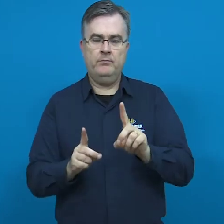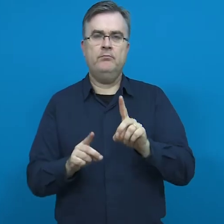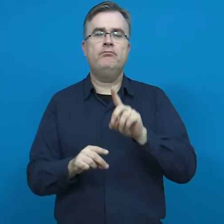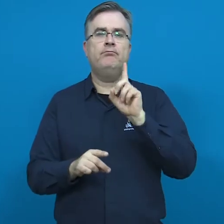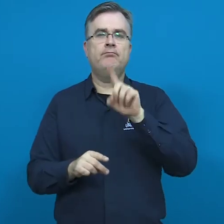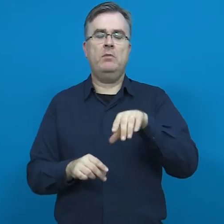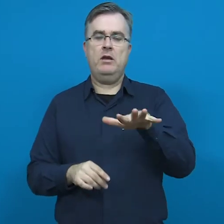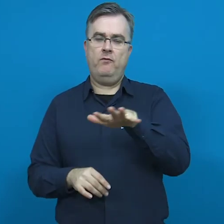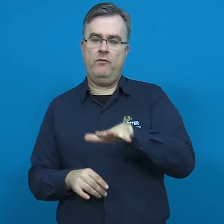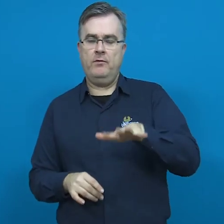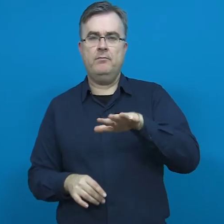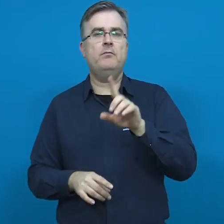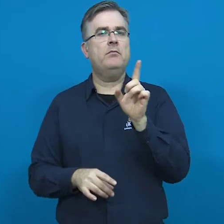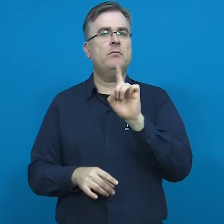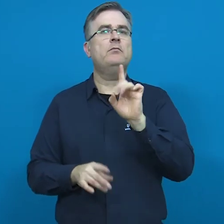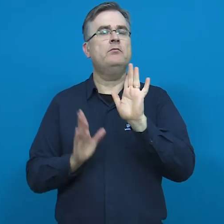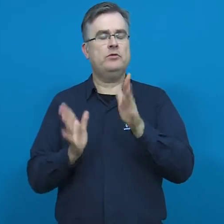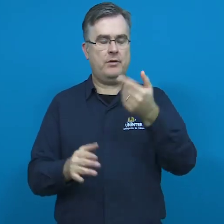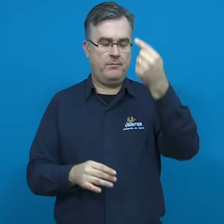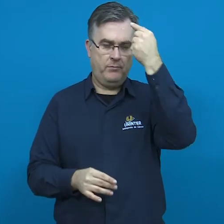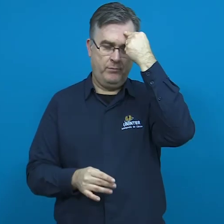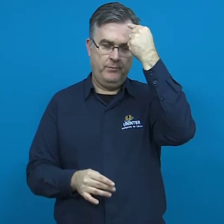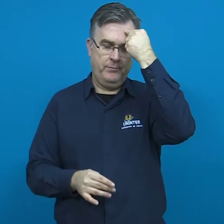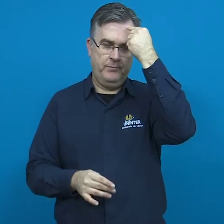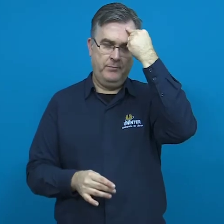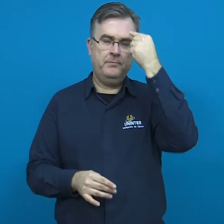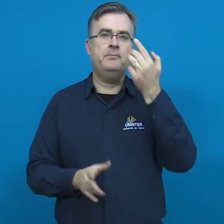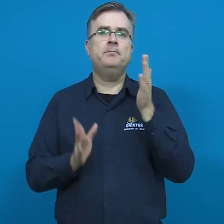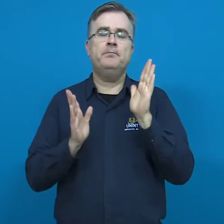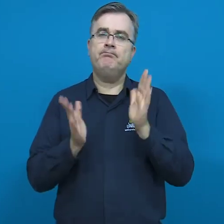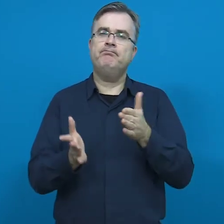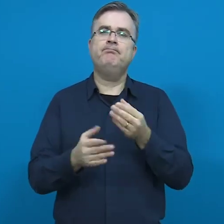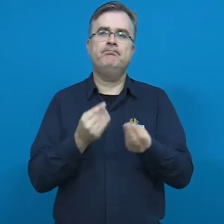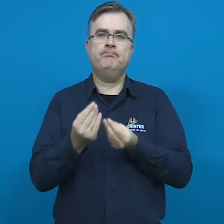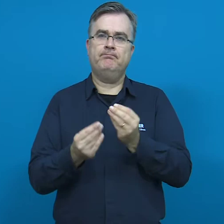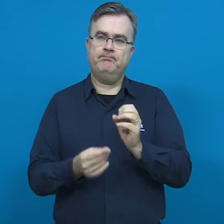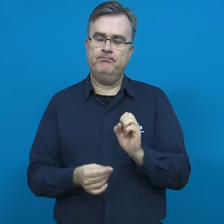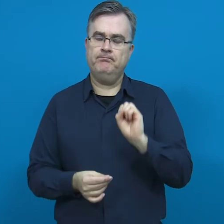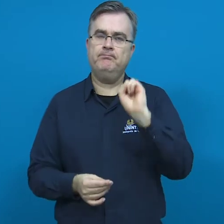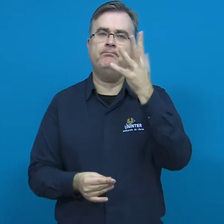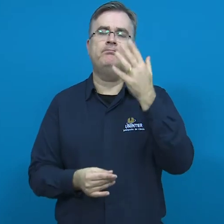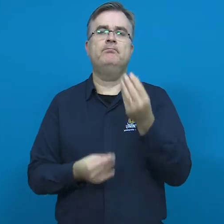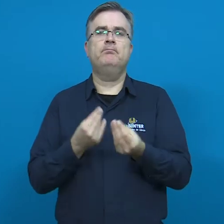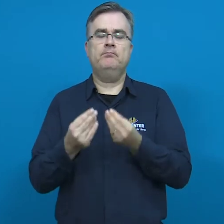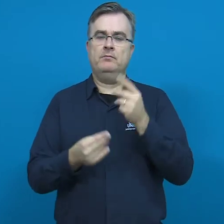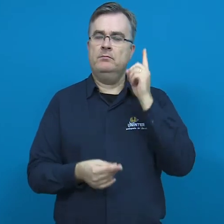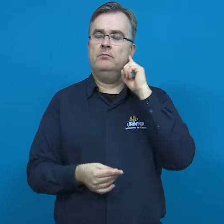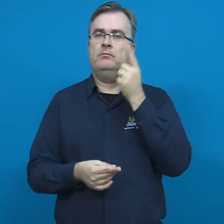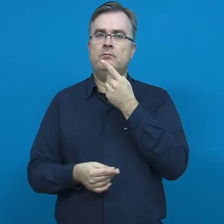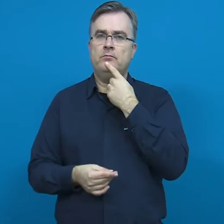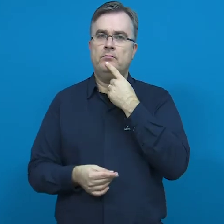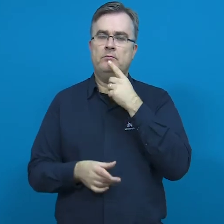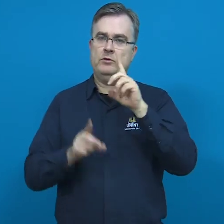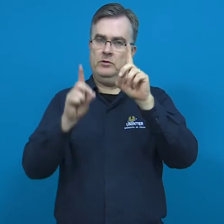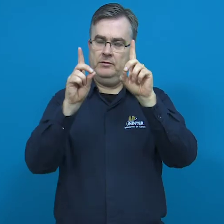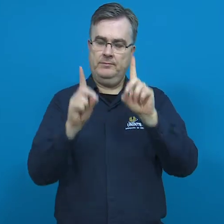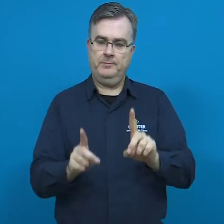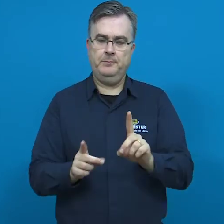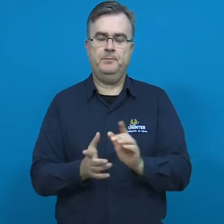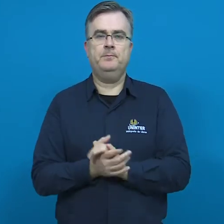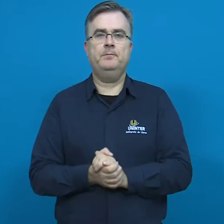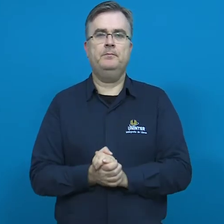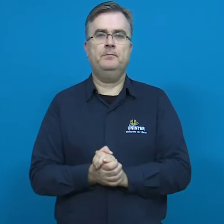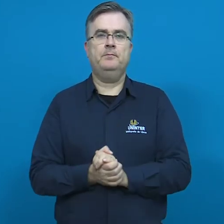que os deficientes eram inferiores, mas eles já pensavam, né, nessa situação do surdo,